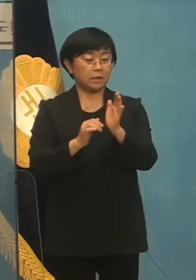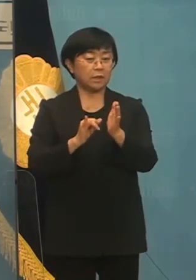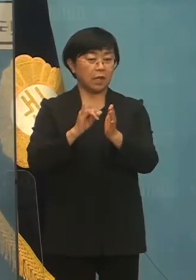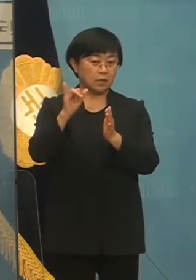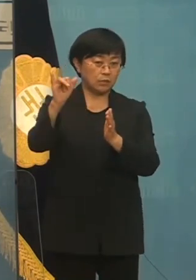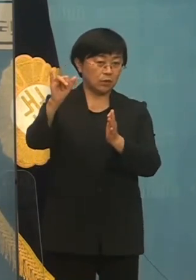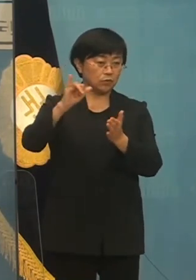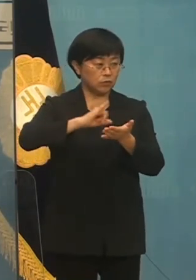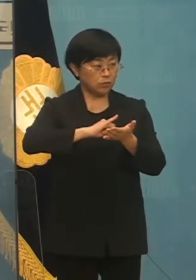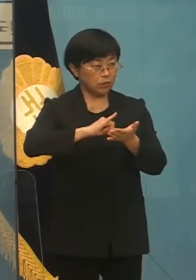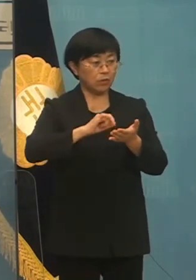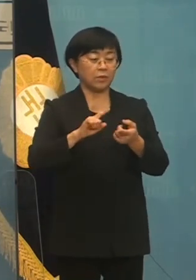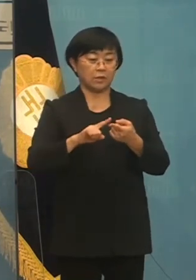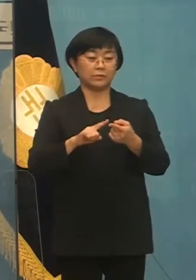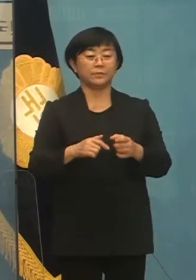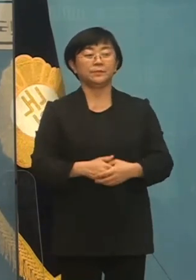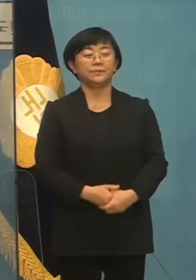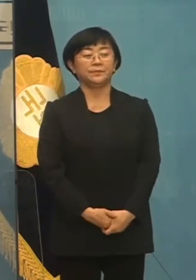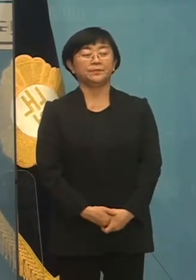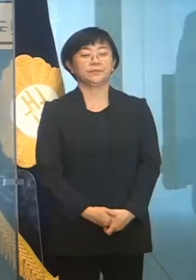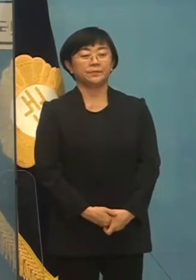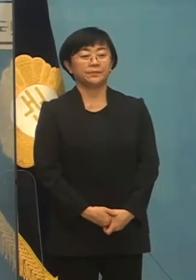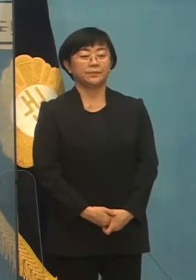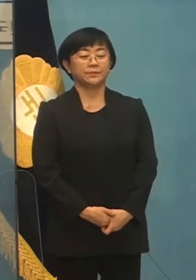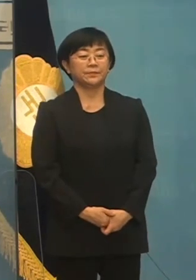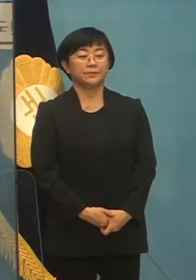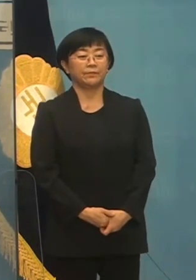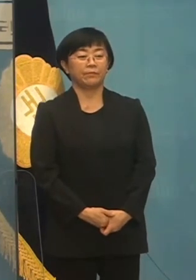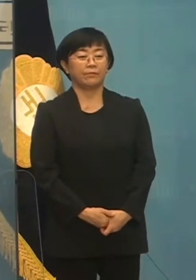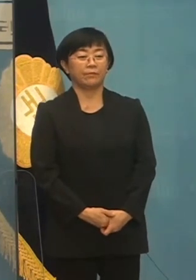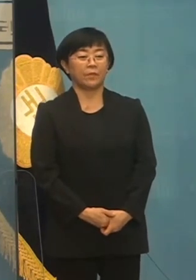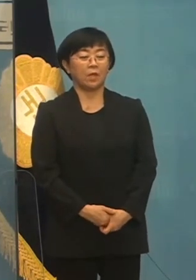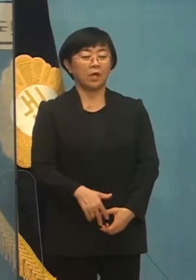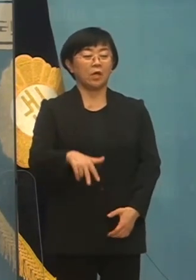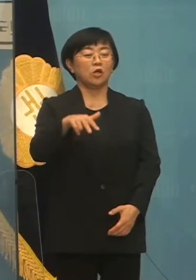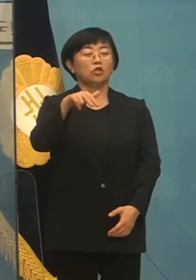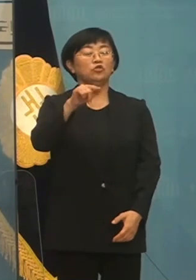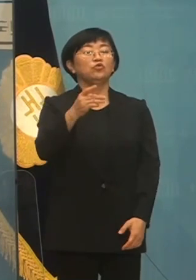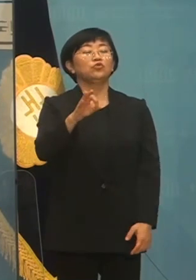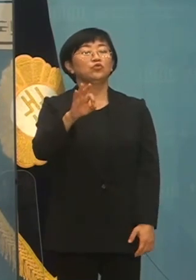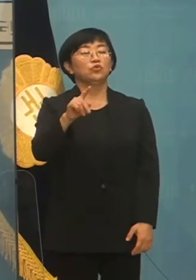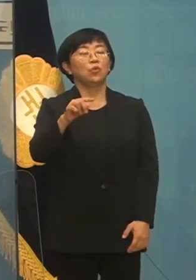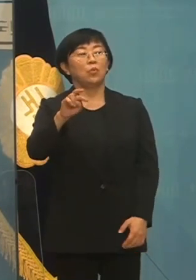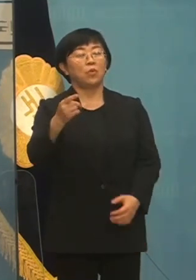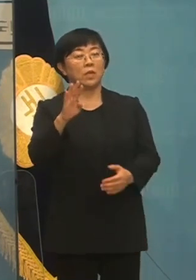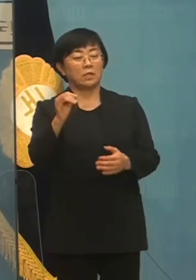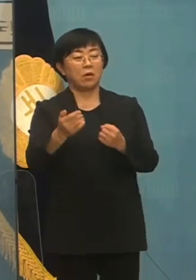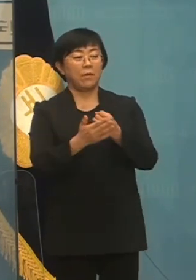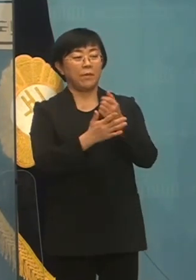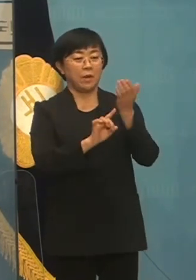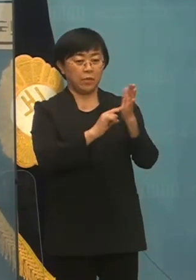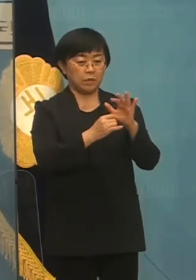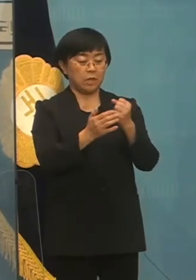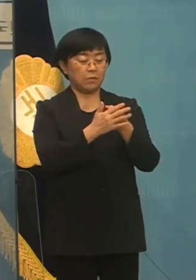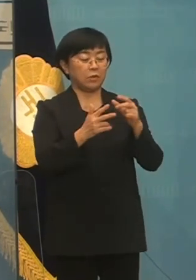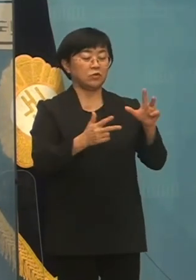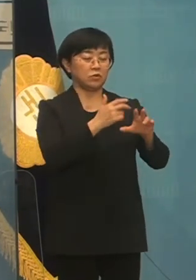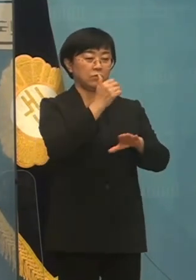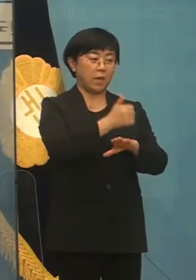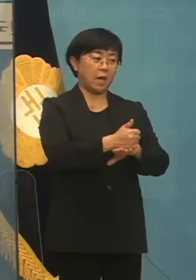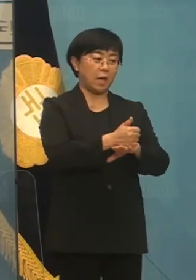못하고 들어오지도 못하고. 그리고 내일 중수본에서 발표를 합니다. 이번